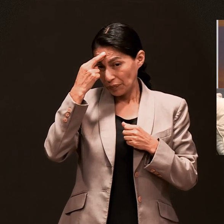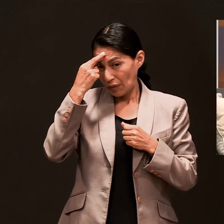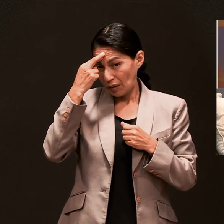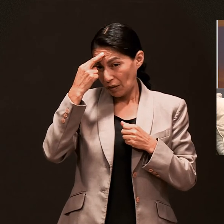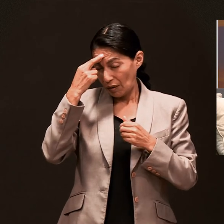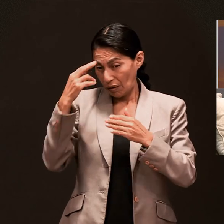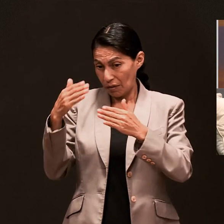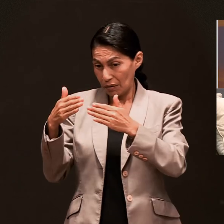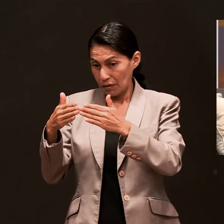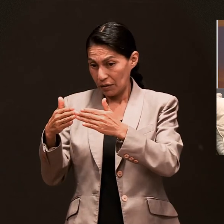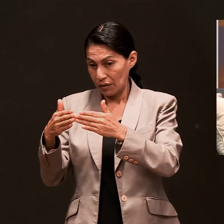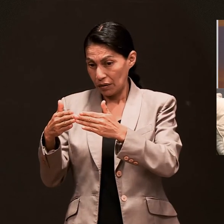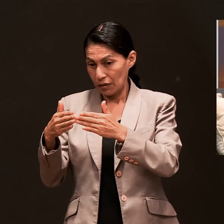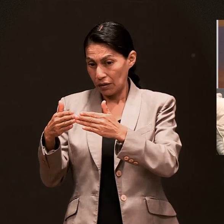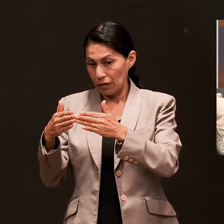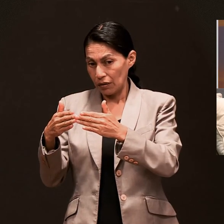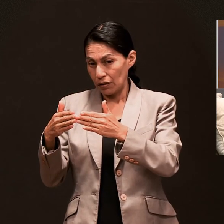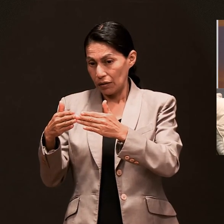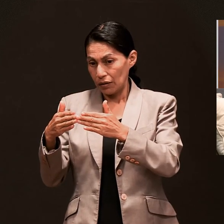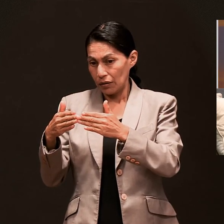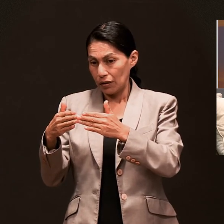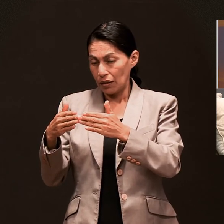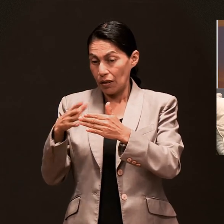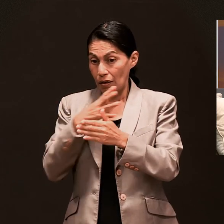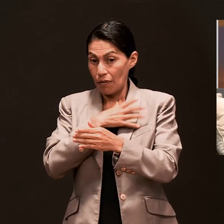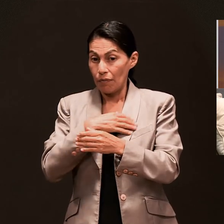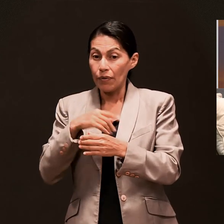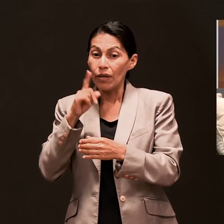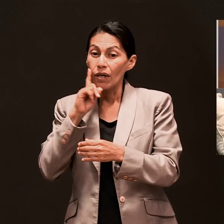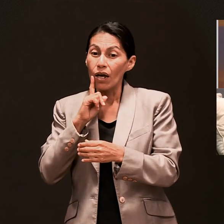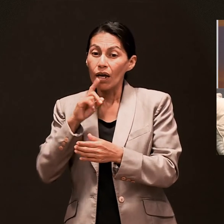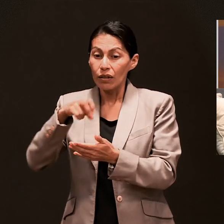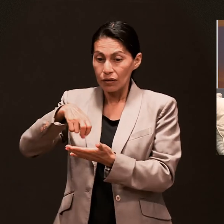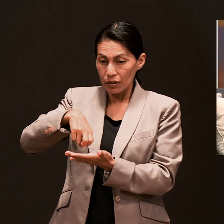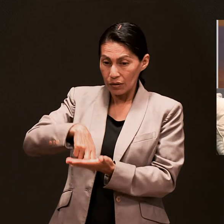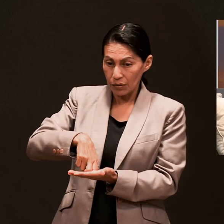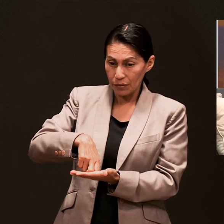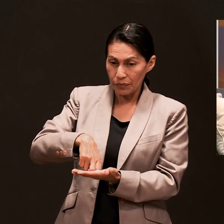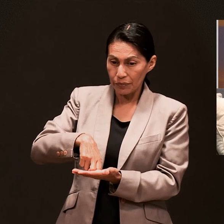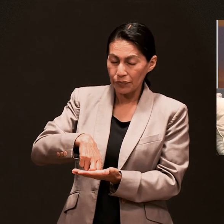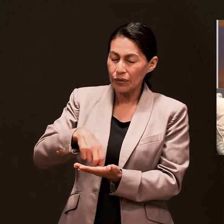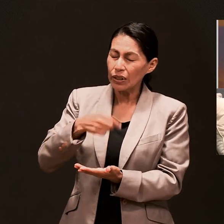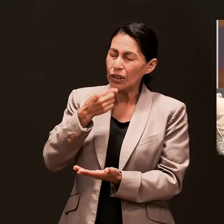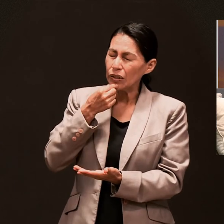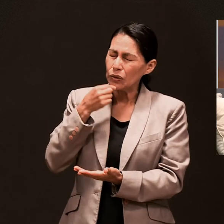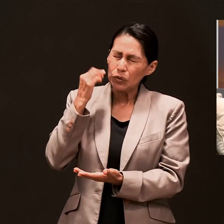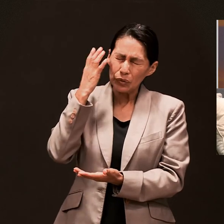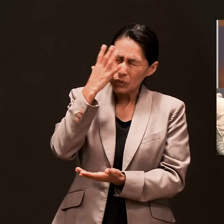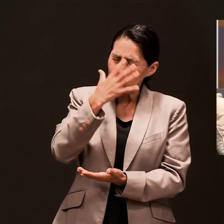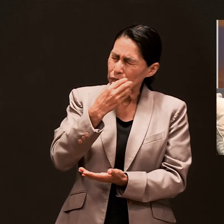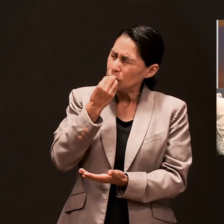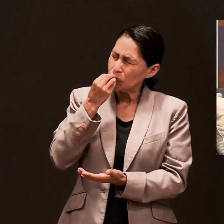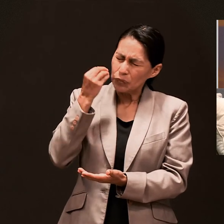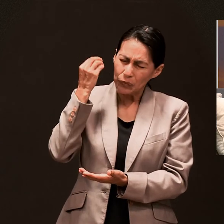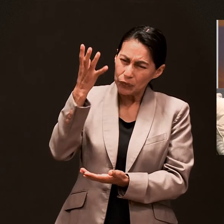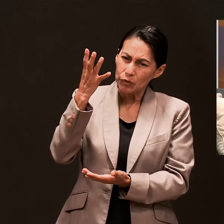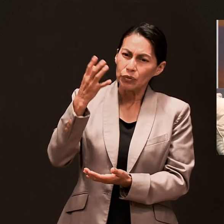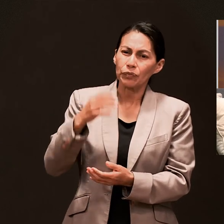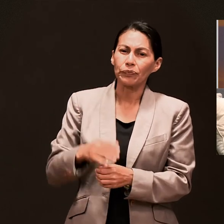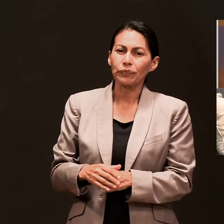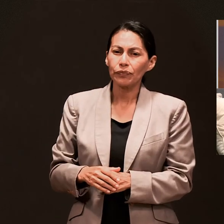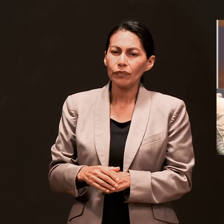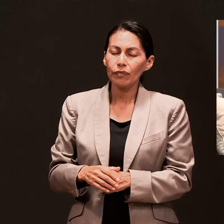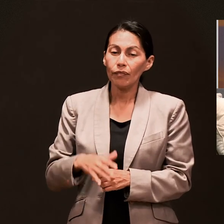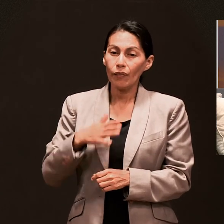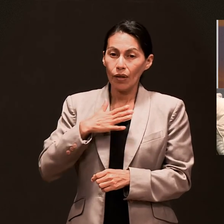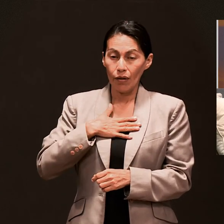me acuerdo estaba en una esquina ella se hincó y los niños son maravillosos